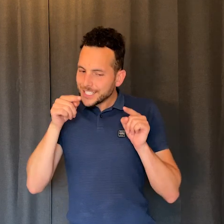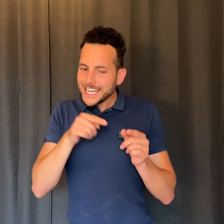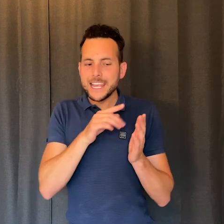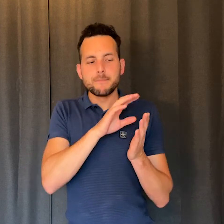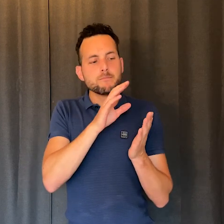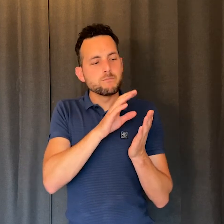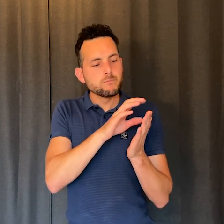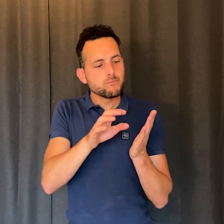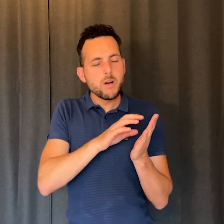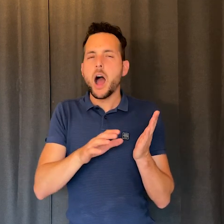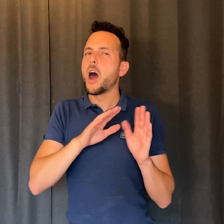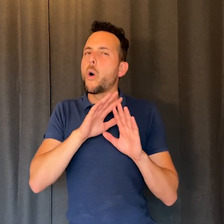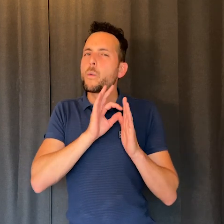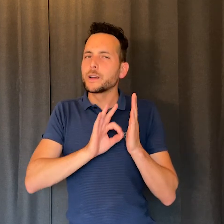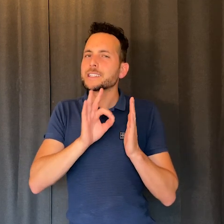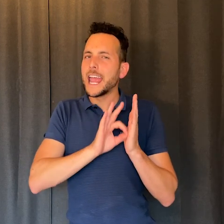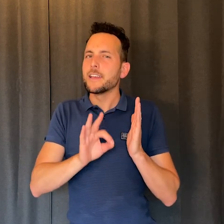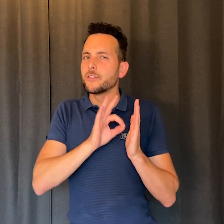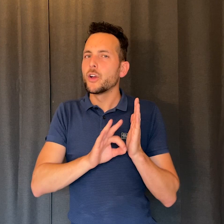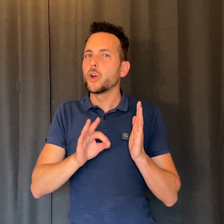allemaal opgeschreven door